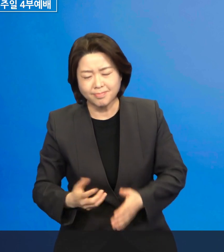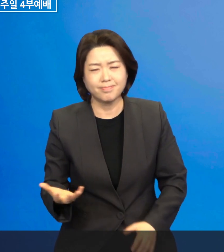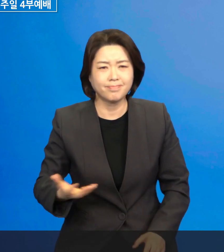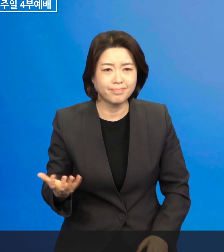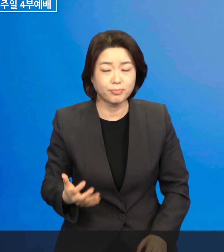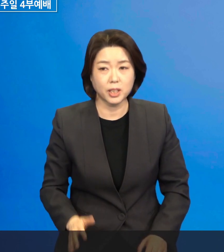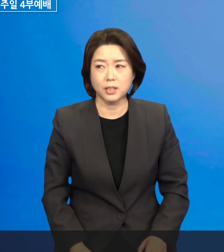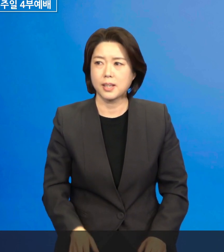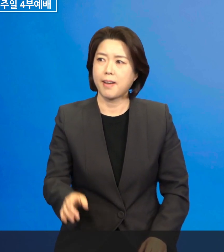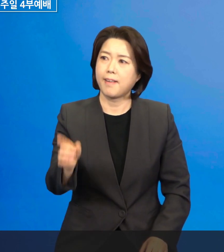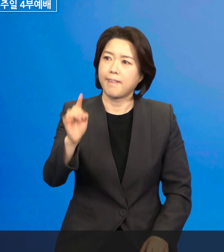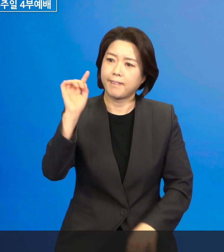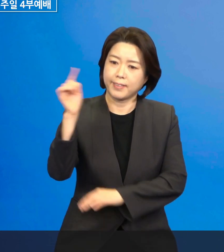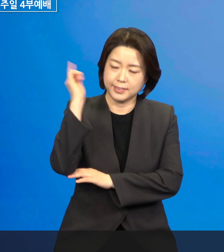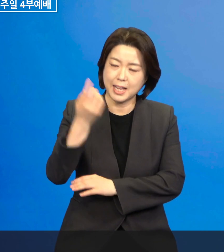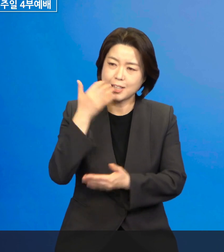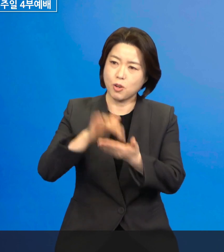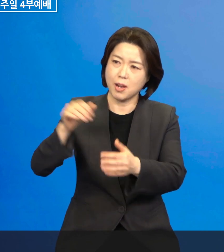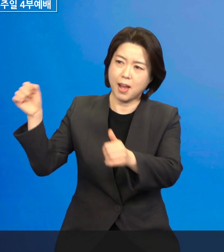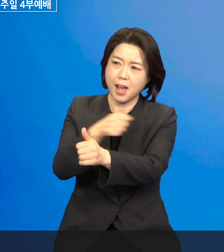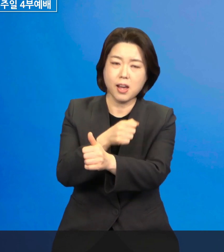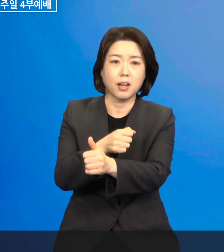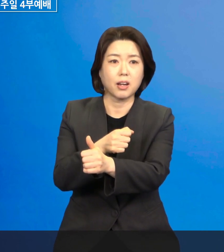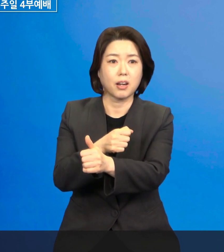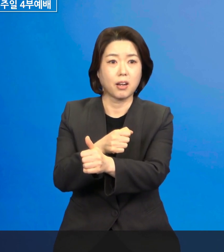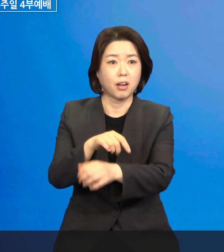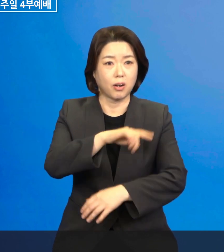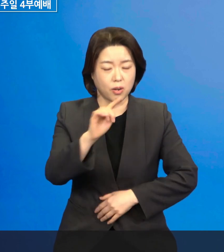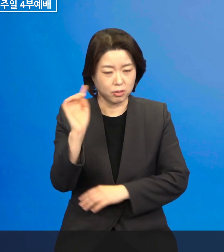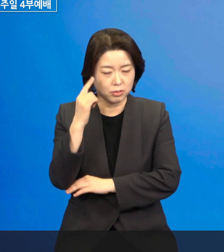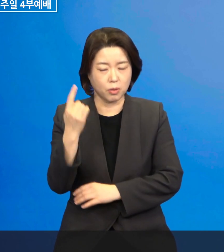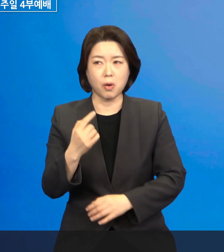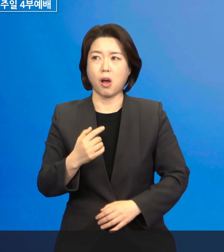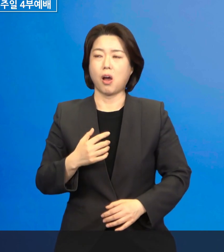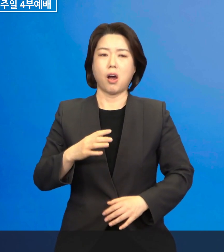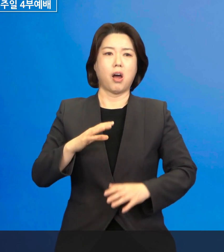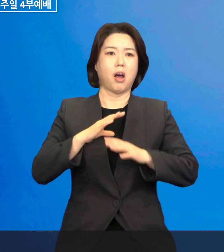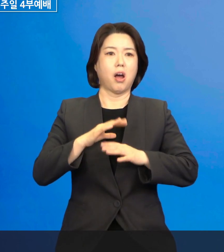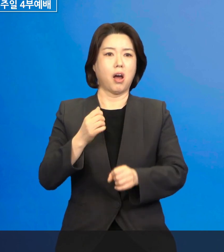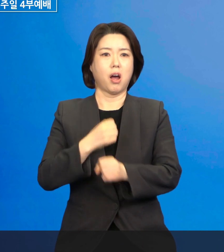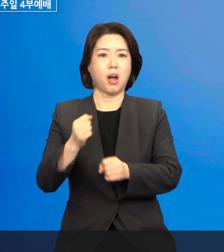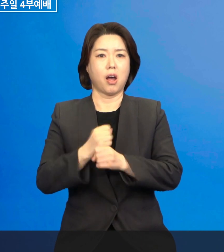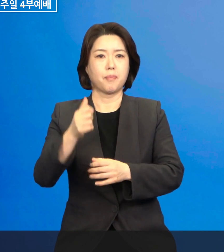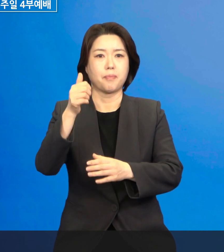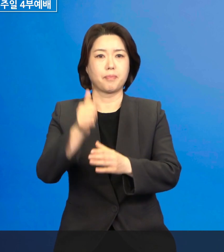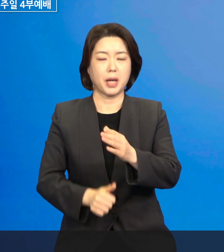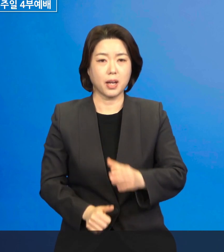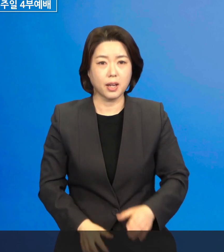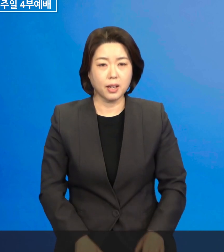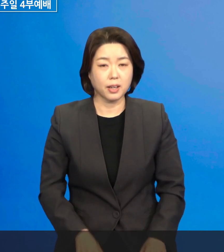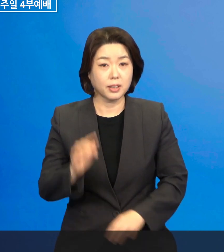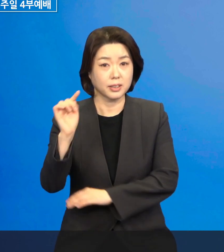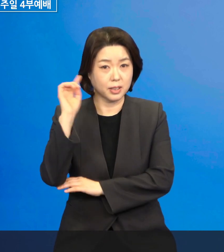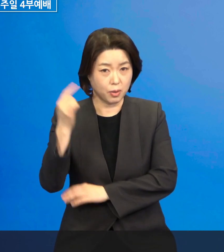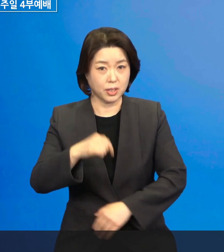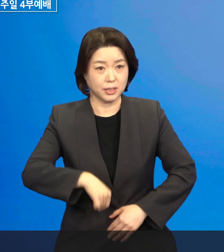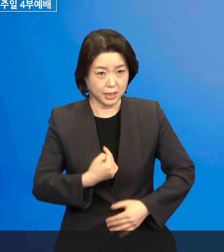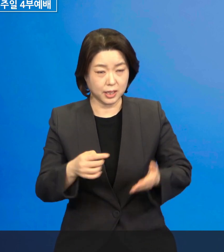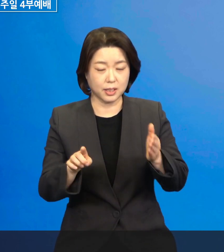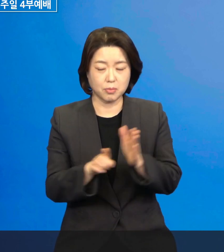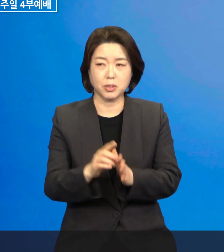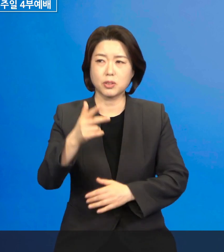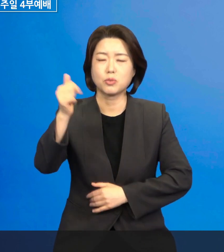말할 정도였으니 다윗은 큰 공경에 빠졌다. 그러나 다윗은 자기가 믿는